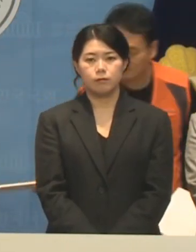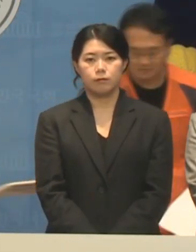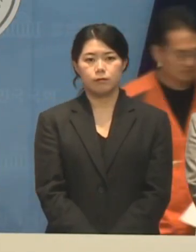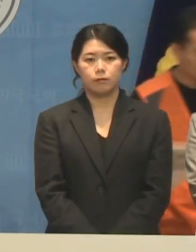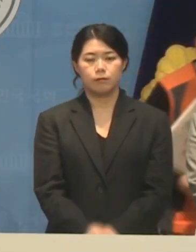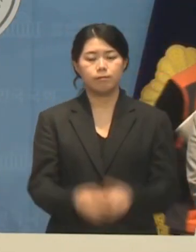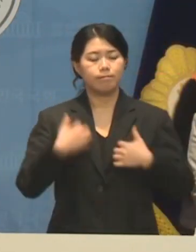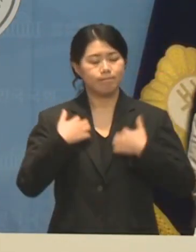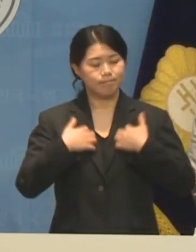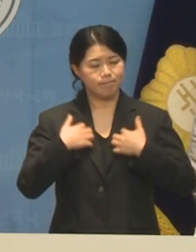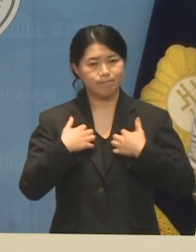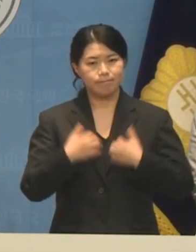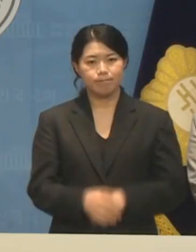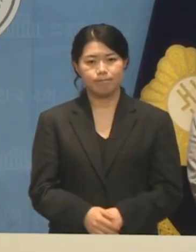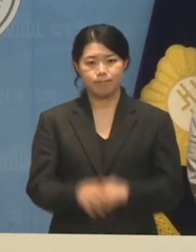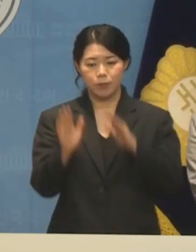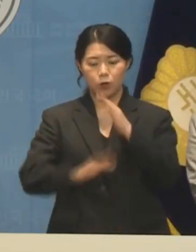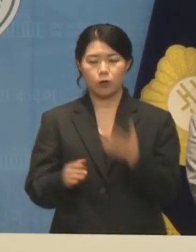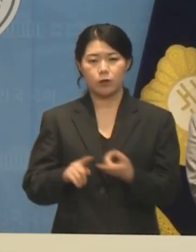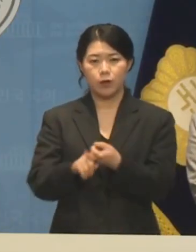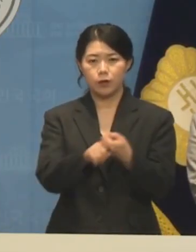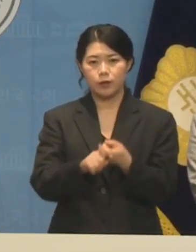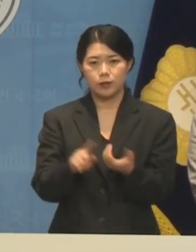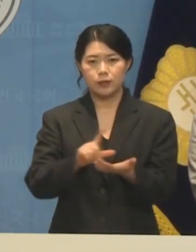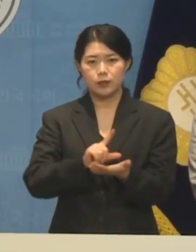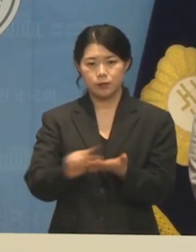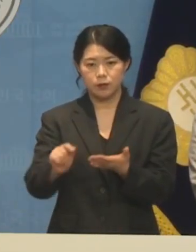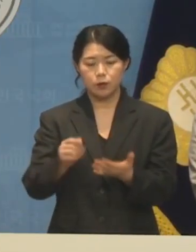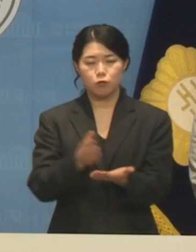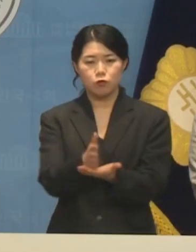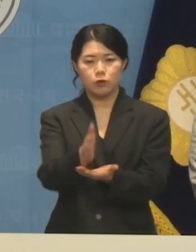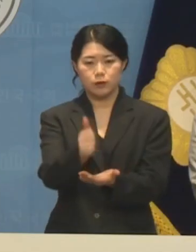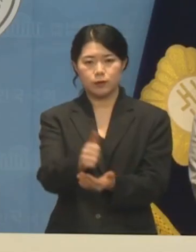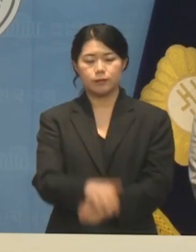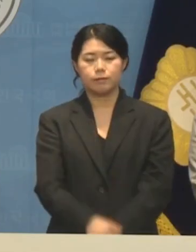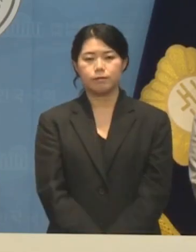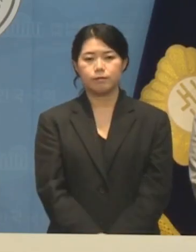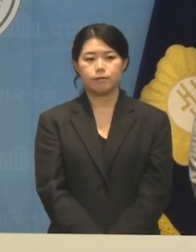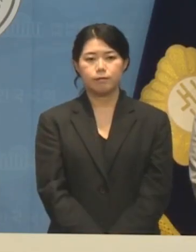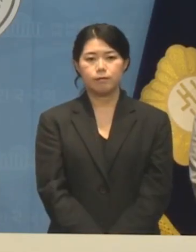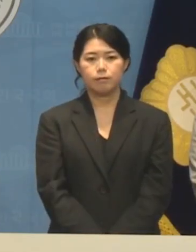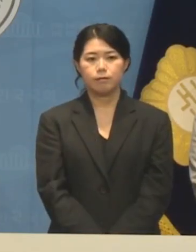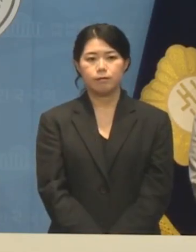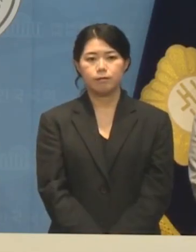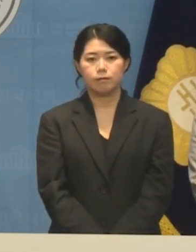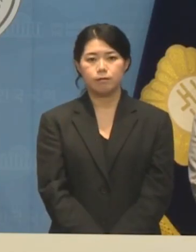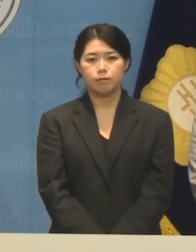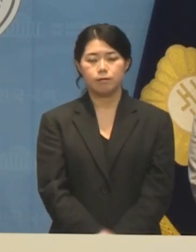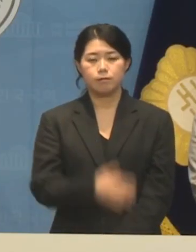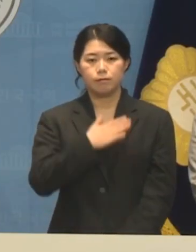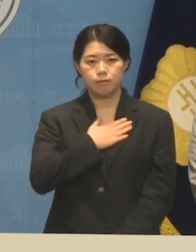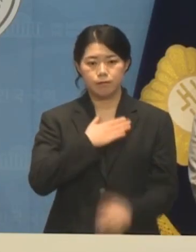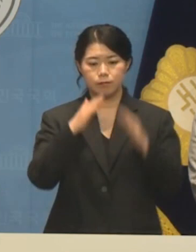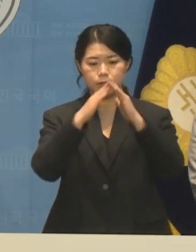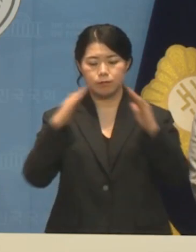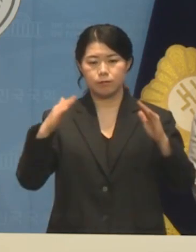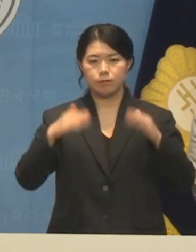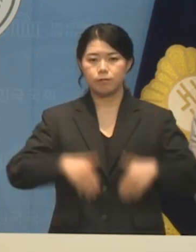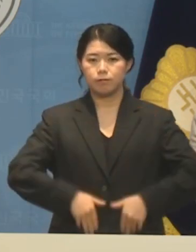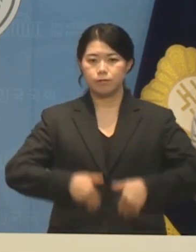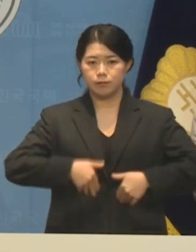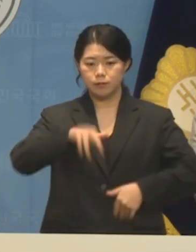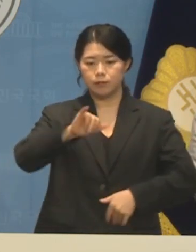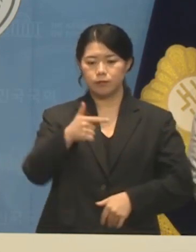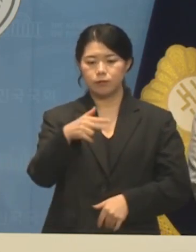네, 반갑습니다. 공공연대 노동조합 지자체 분과장 문하연입니다. 네, 저는 전남 진도군청에서 근무하고